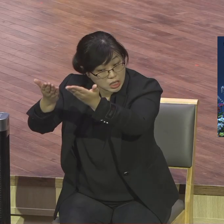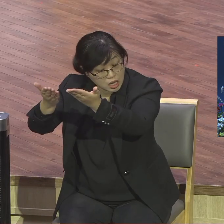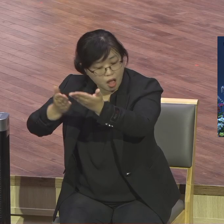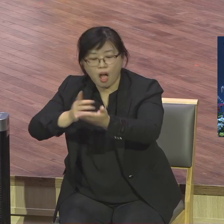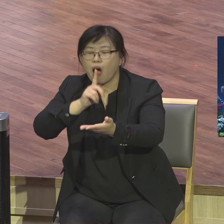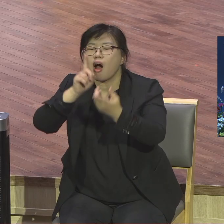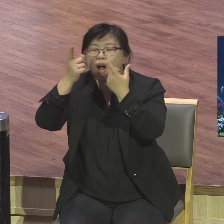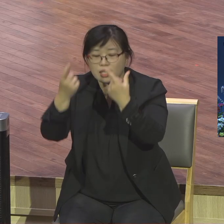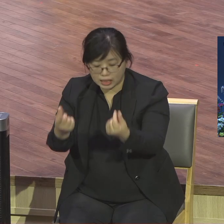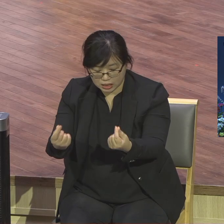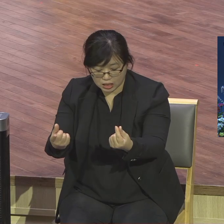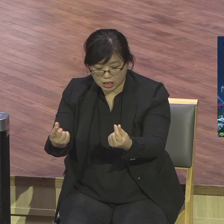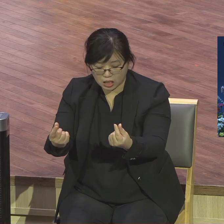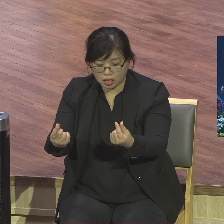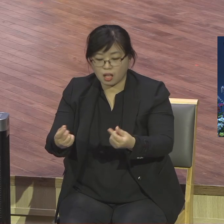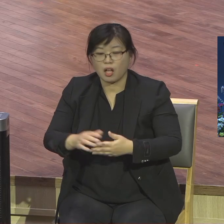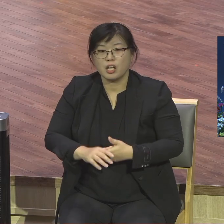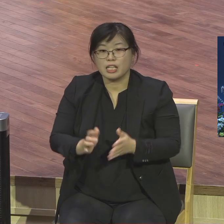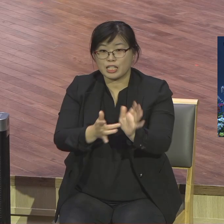예배 가짜요